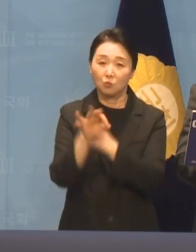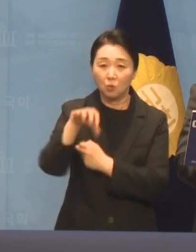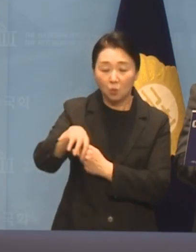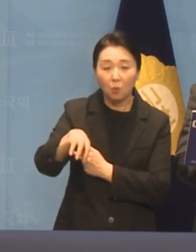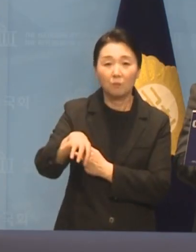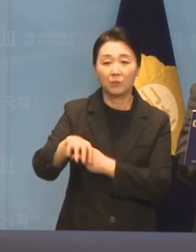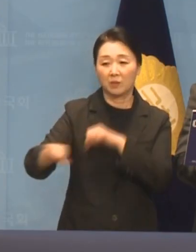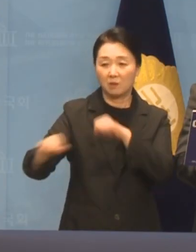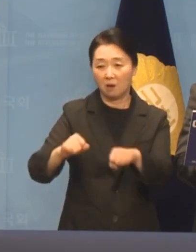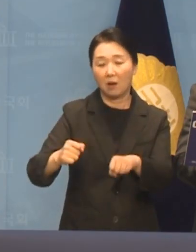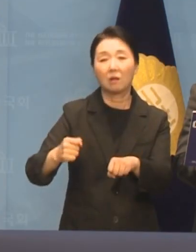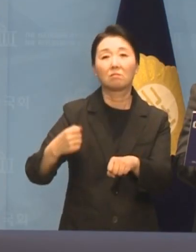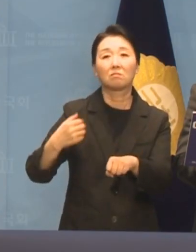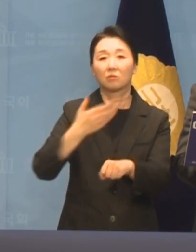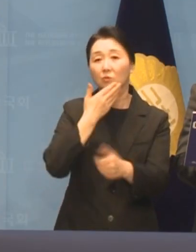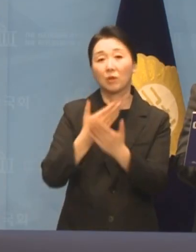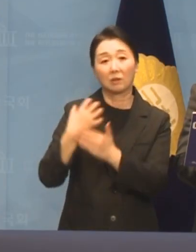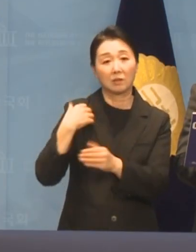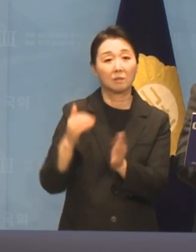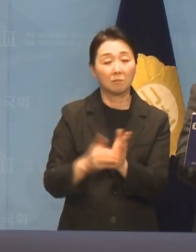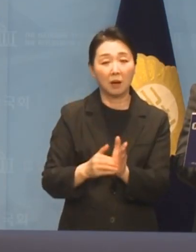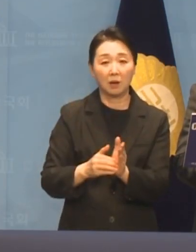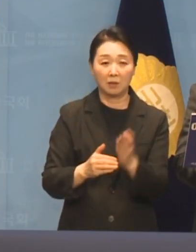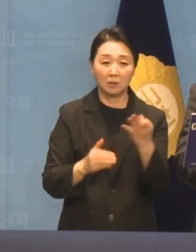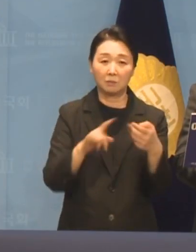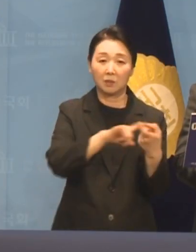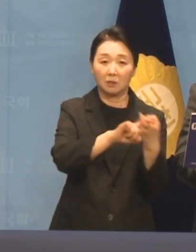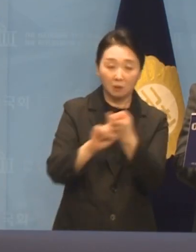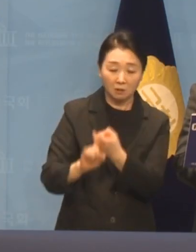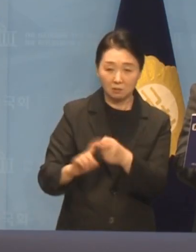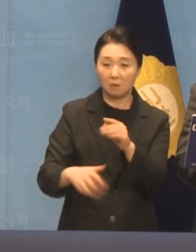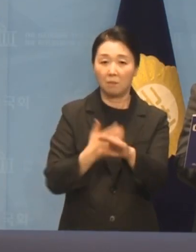했습니다. 14연대 반란과 지역민 및